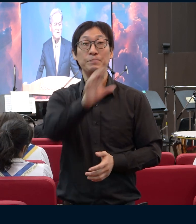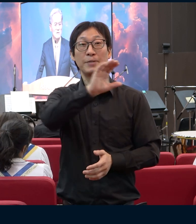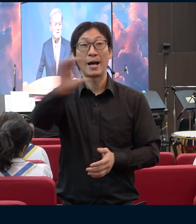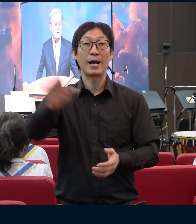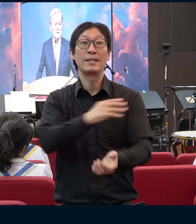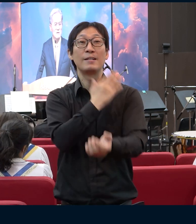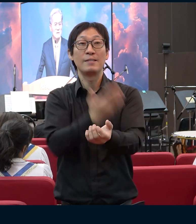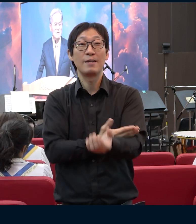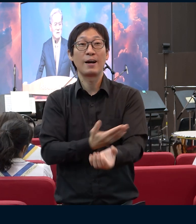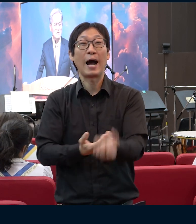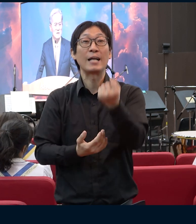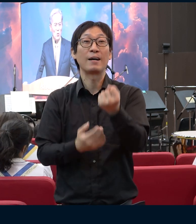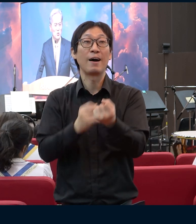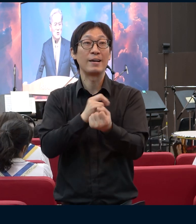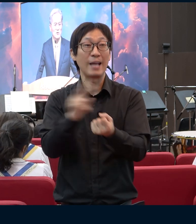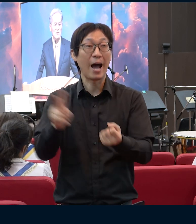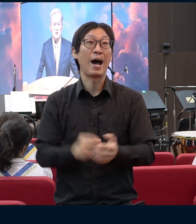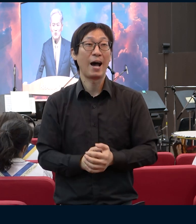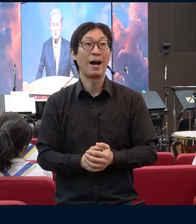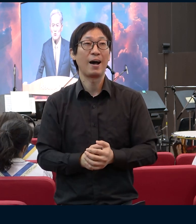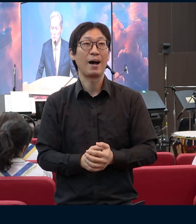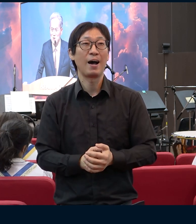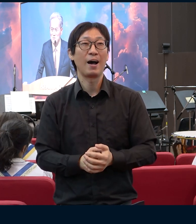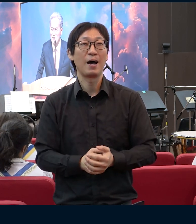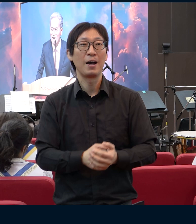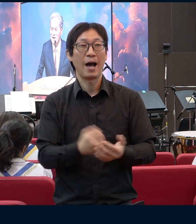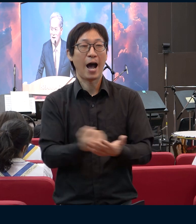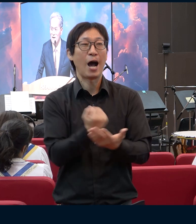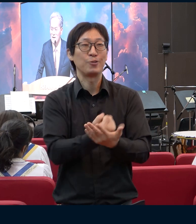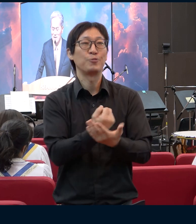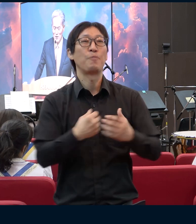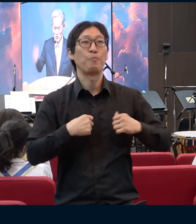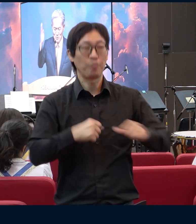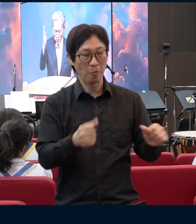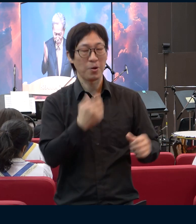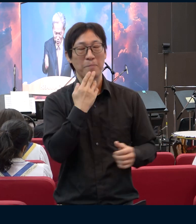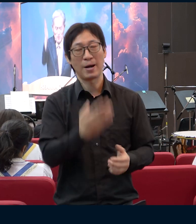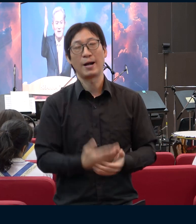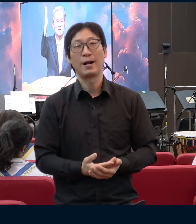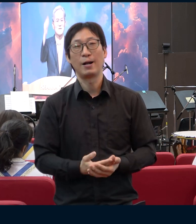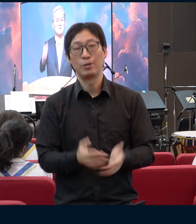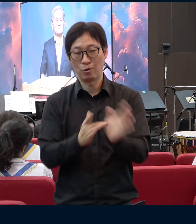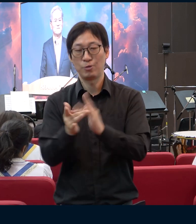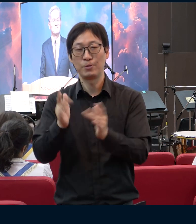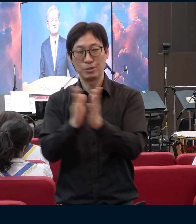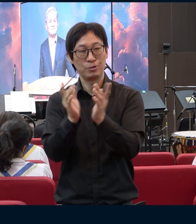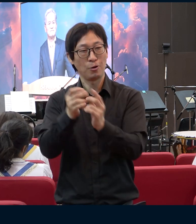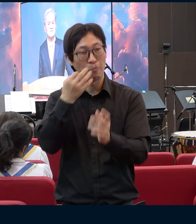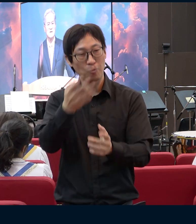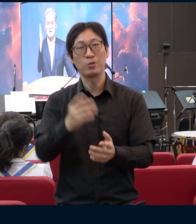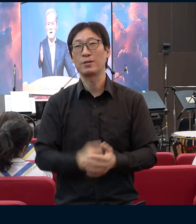십자가의 능력은 이 모든 역사를 이룰 줄로 믿습니다. 예수님이 보여주셨잖아요.